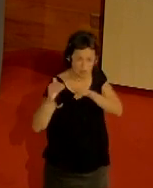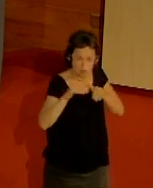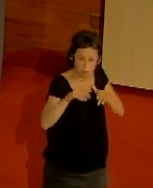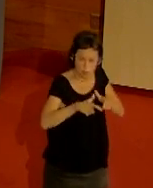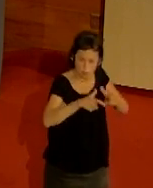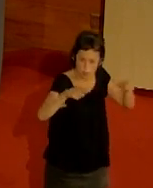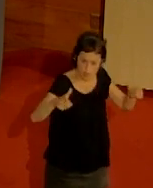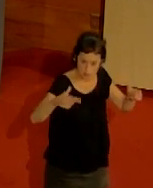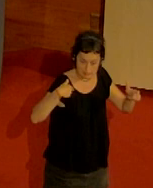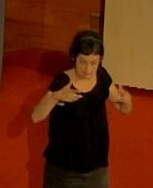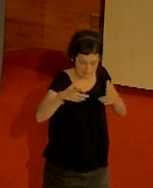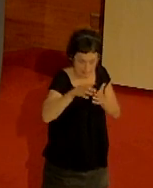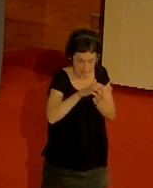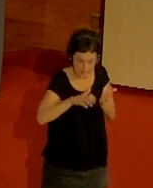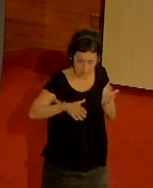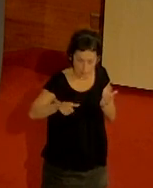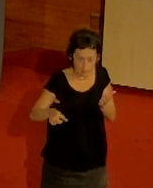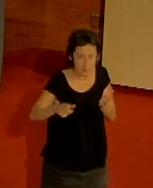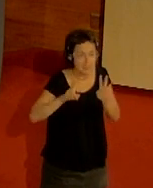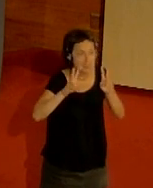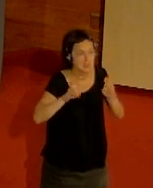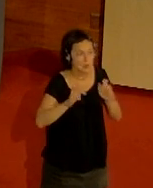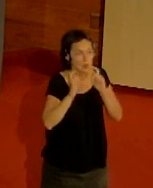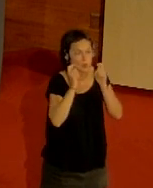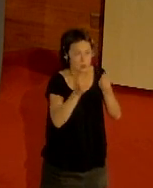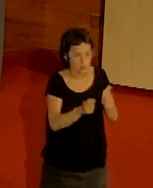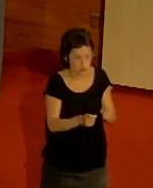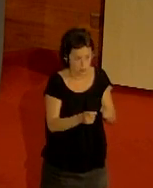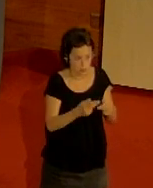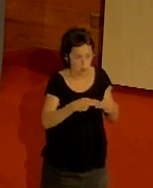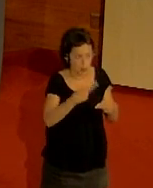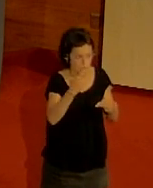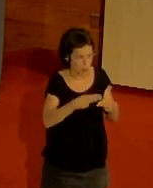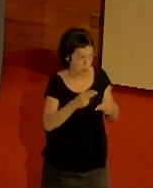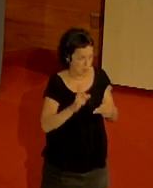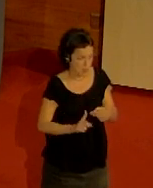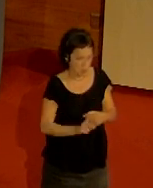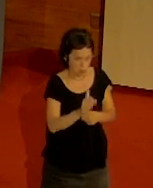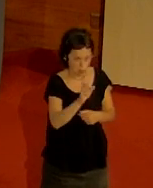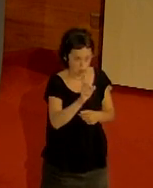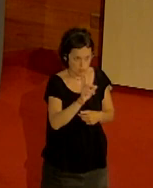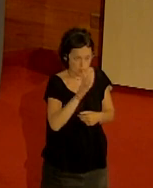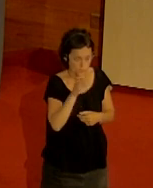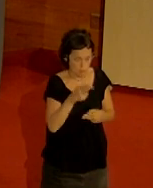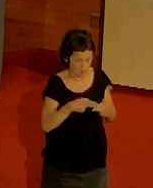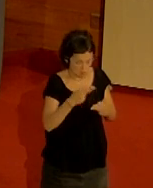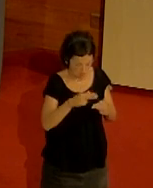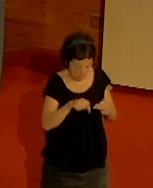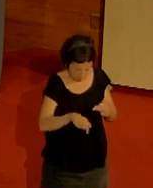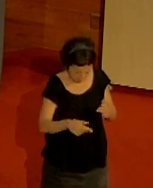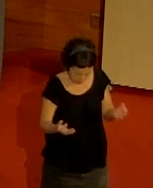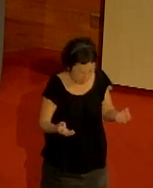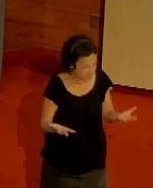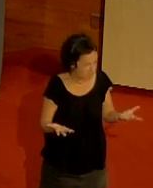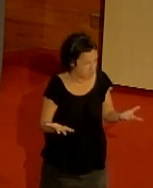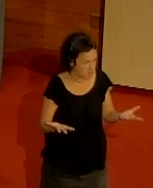verano se tituló Frontera Norte. Pero claro, Frontera Sur, ¿qué es esto de Frontera Sur? Frontera Sur